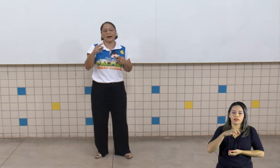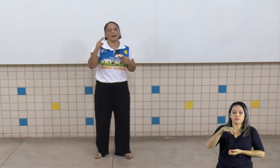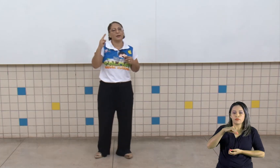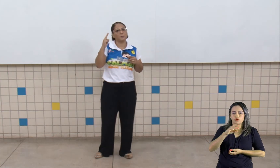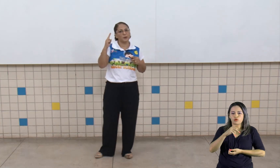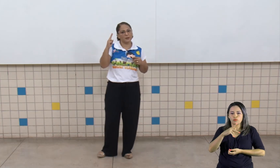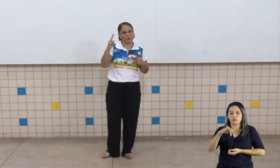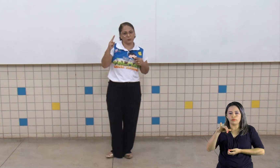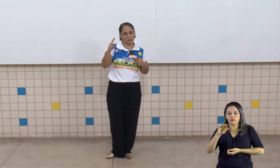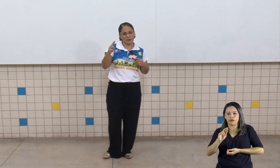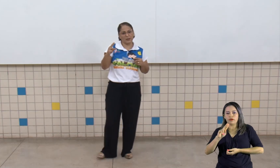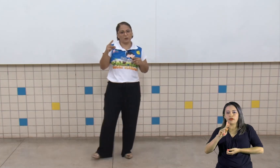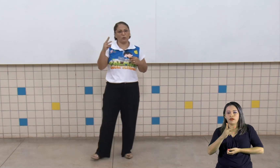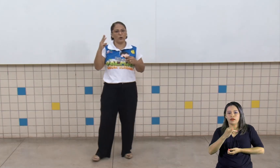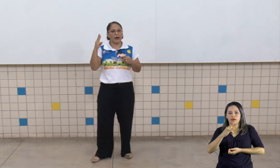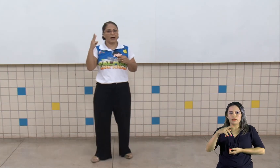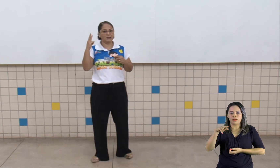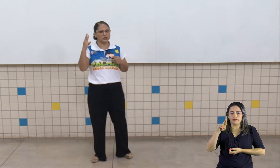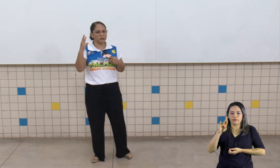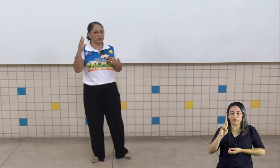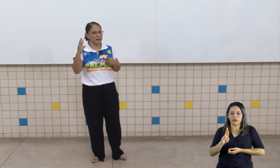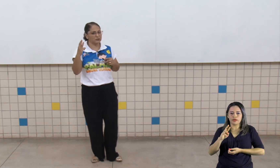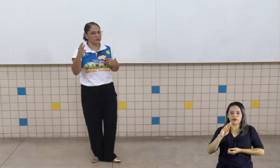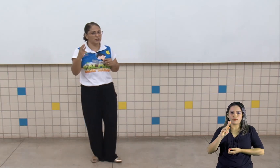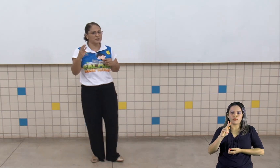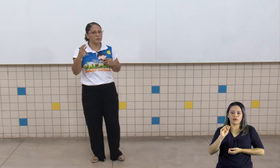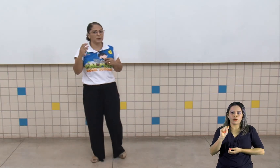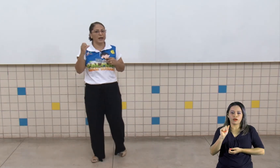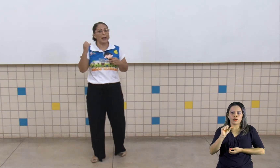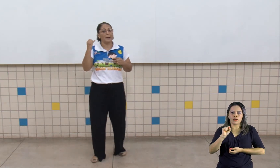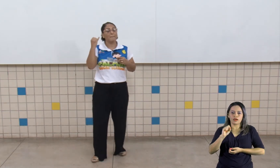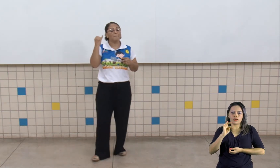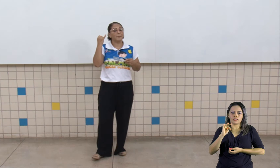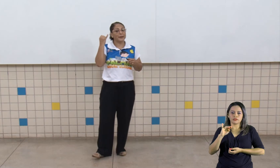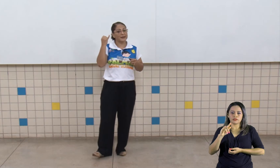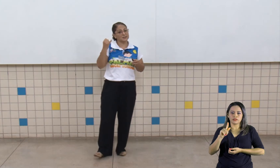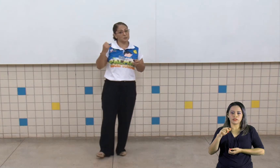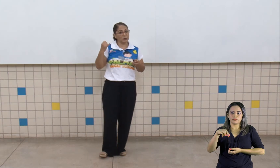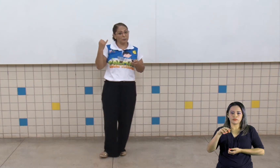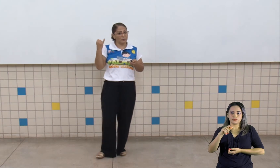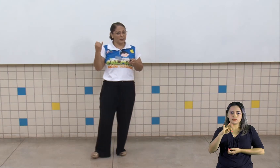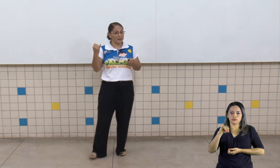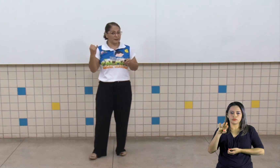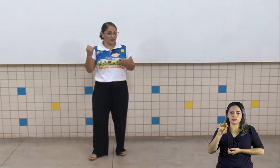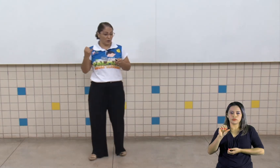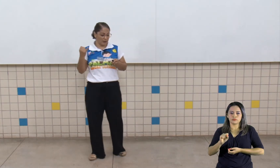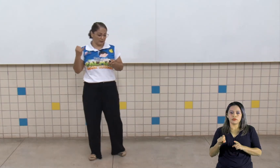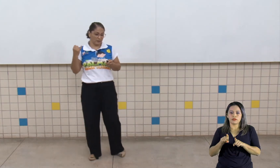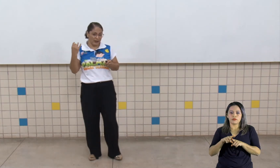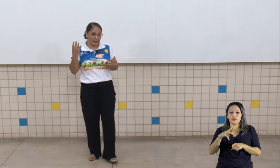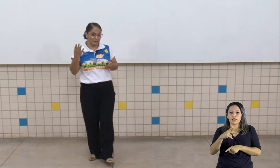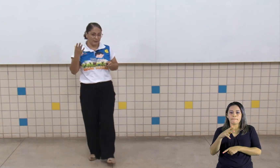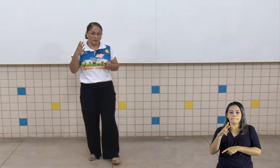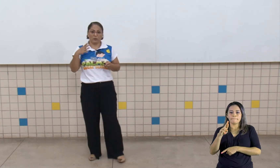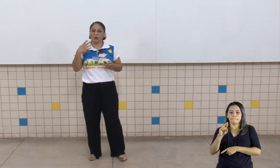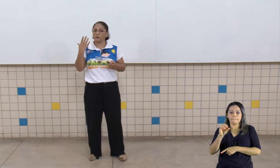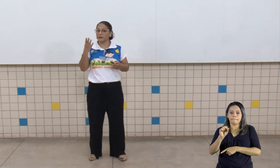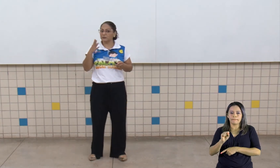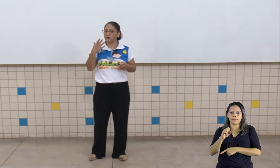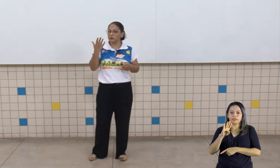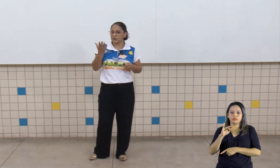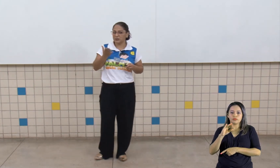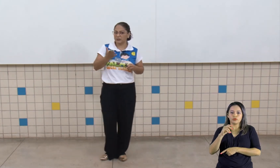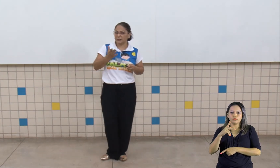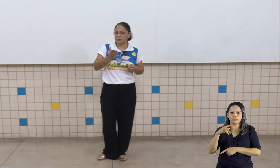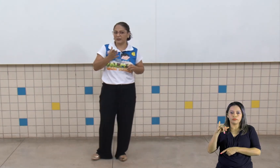miopia, a hipermetropia, o astigmatismo e a presbiopia até agora, não é? Olha o